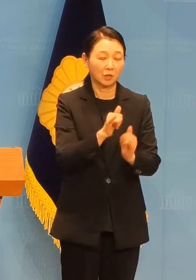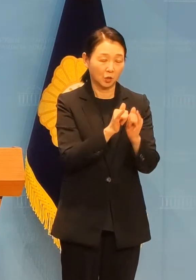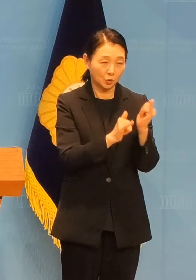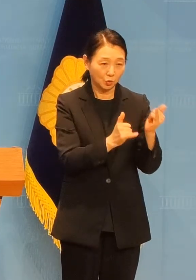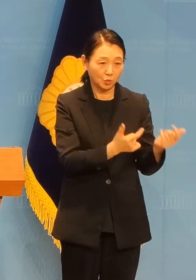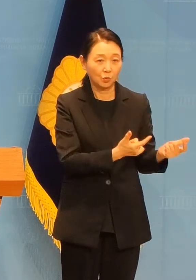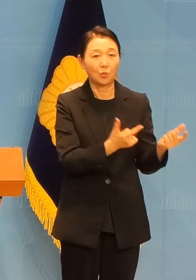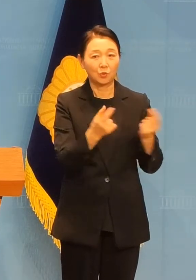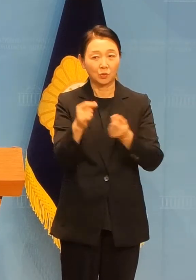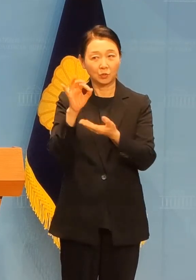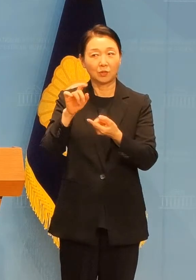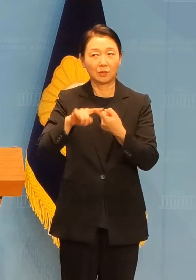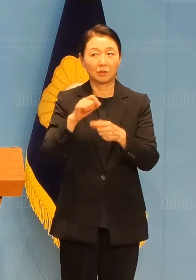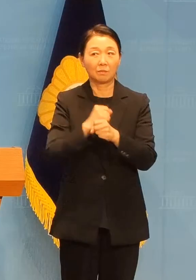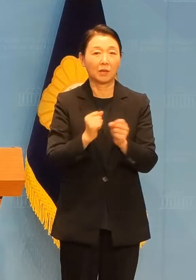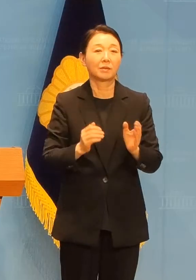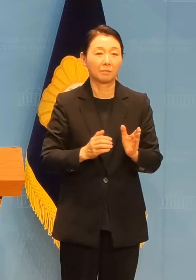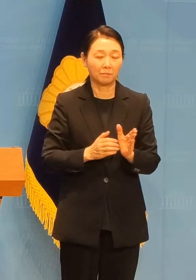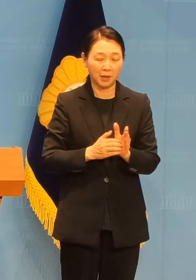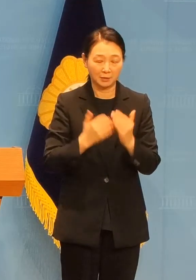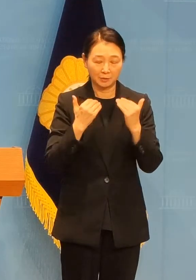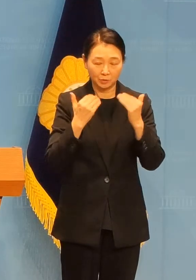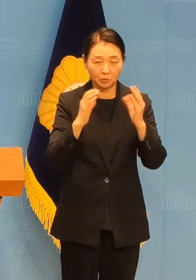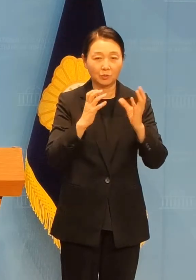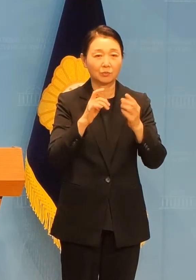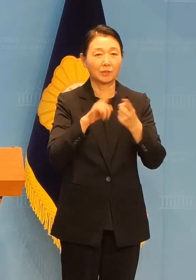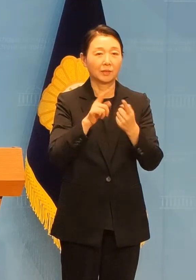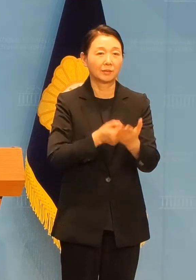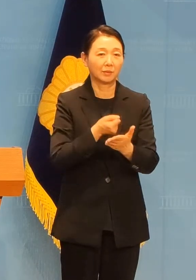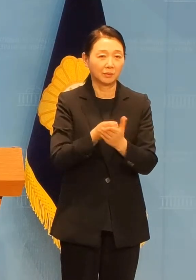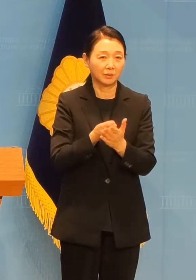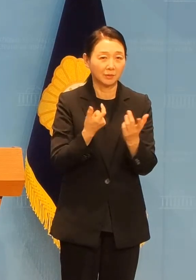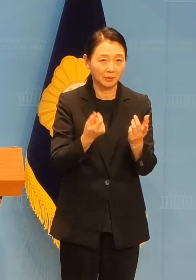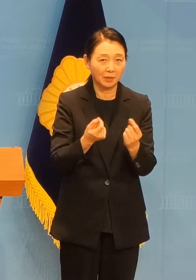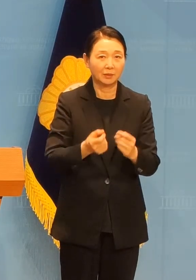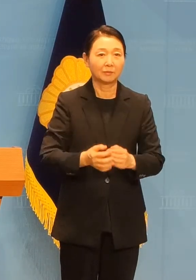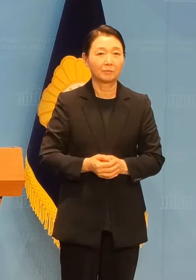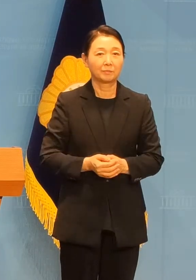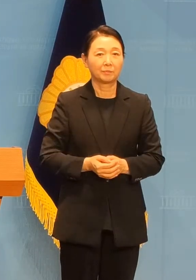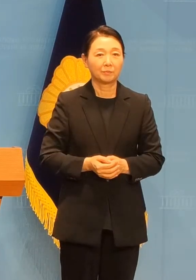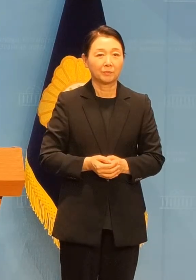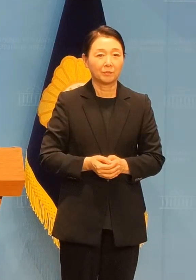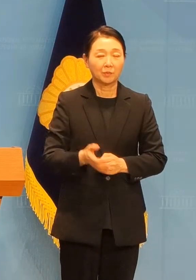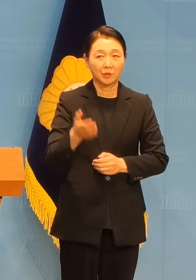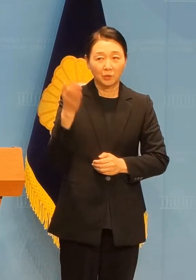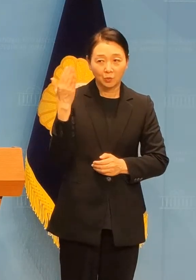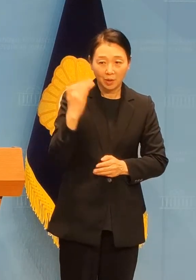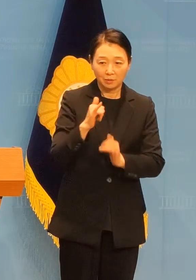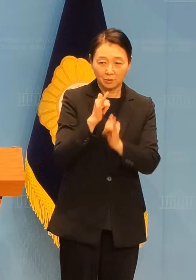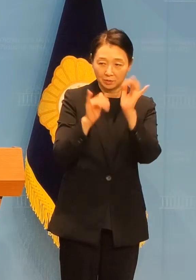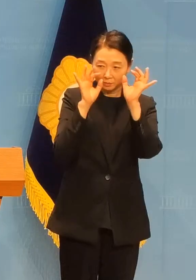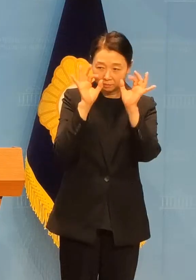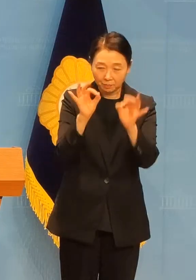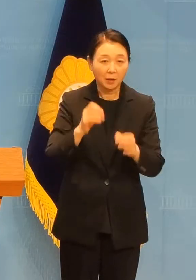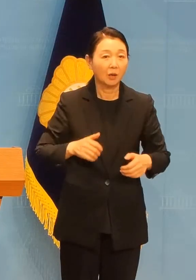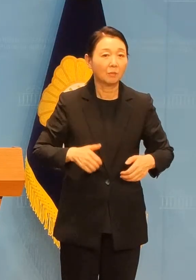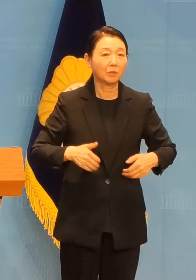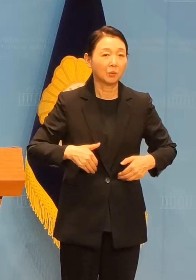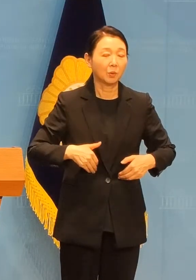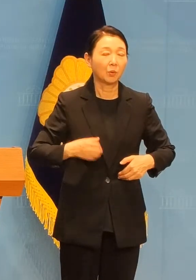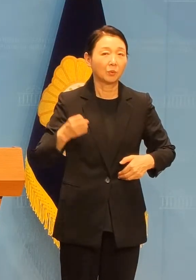공동의 유산으로 대하는 성숙한 국가의 선택입니다. 또한 과거의 역사를 직시하면서도 그